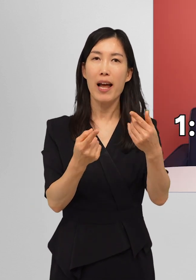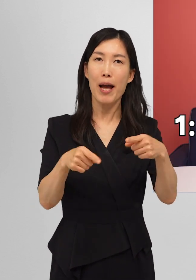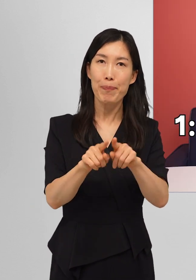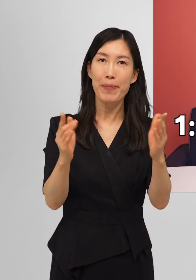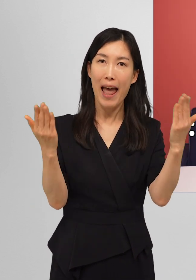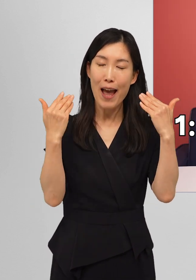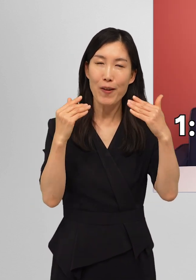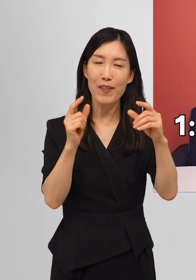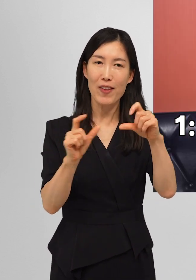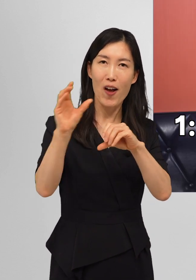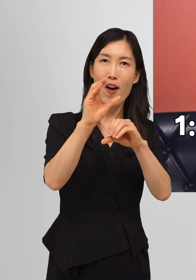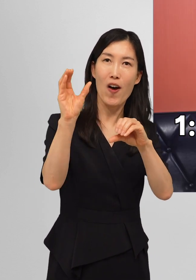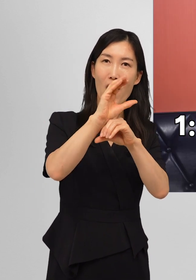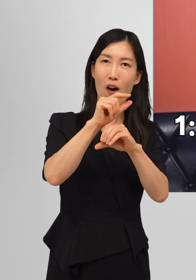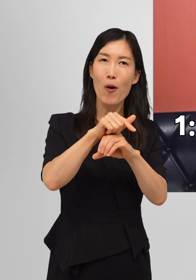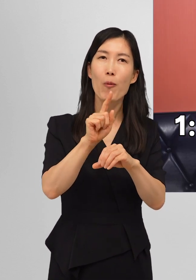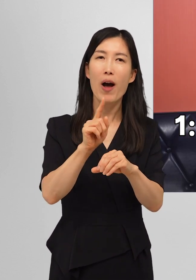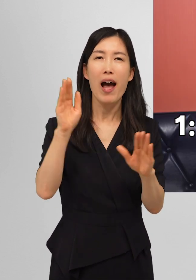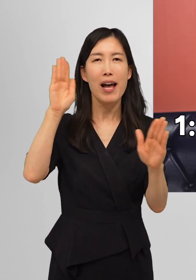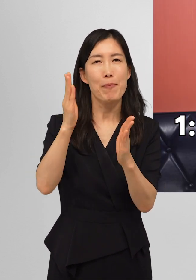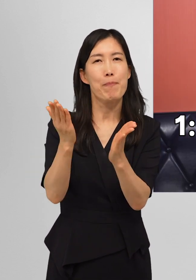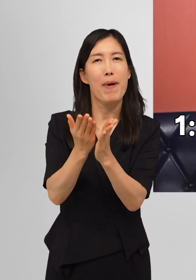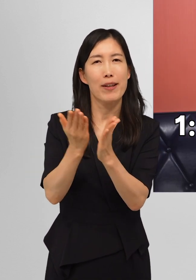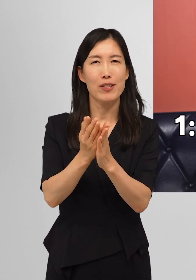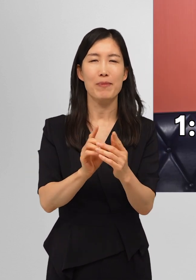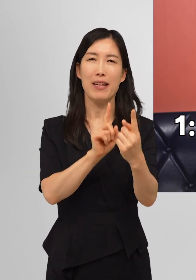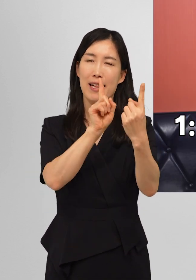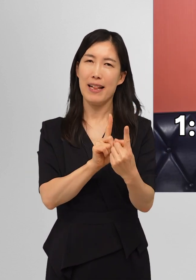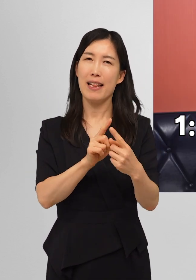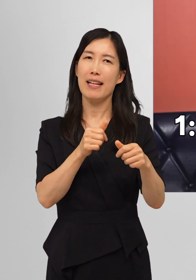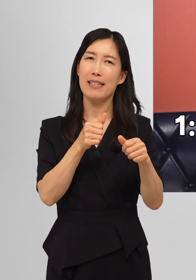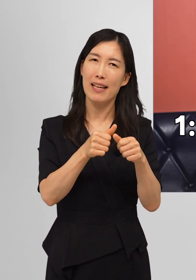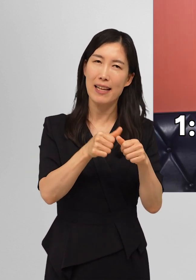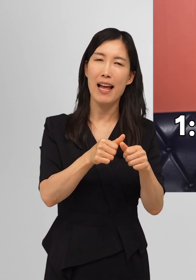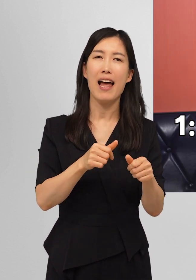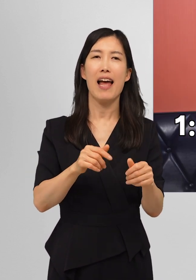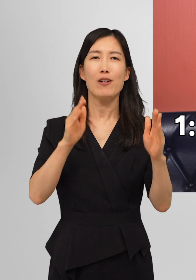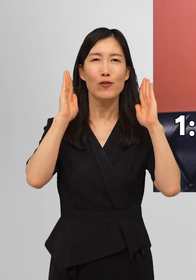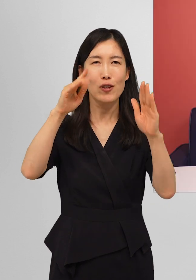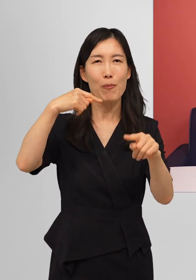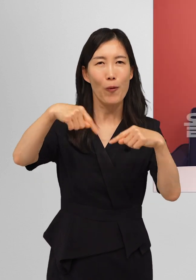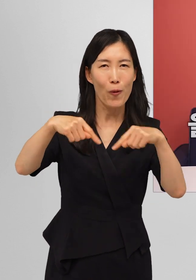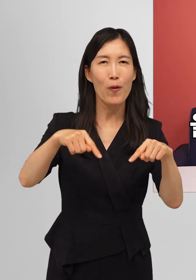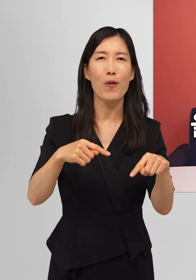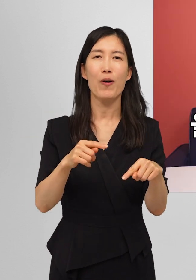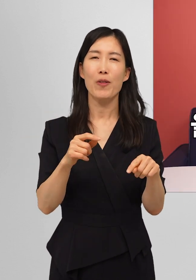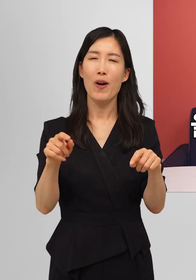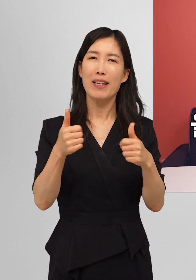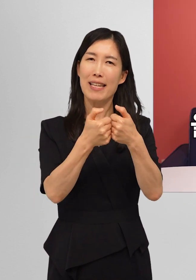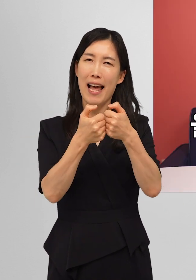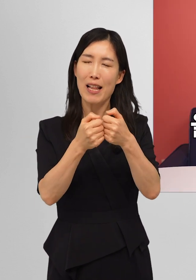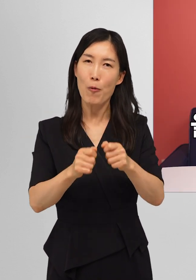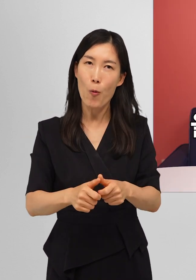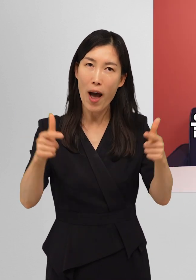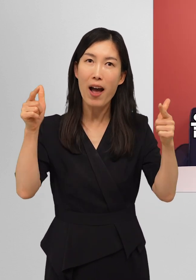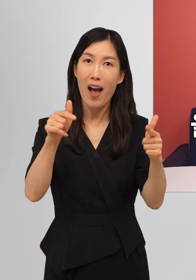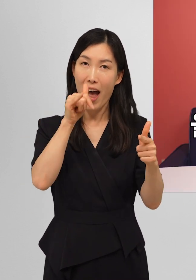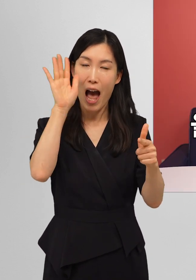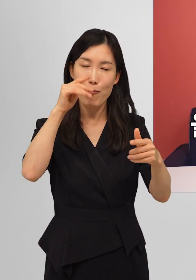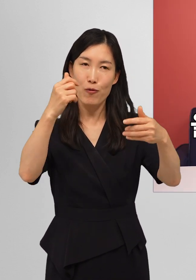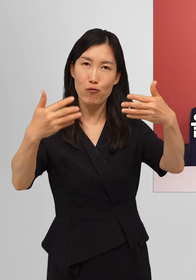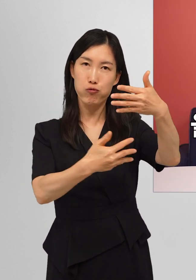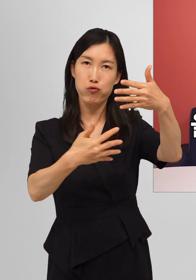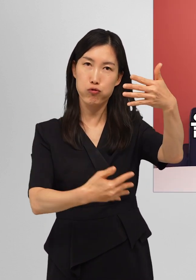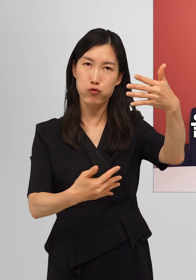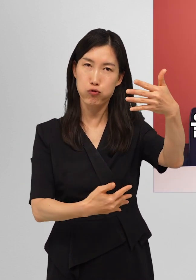더 확대한다. 또 상담 파트도 더 확대한다. 이런 그 학생들 특화 기능이 올해 9월 중 열릴 예정이라고 하니까 저도